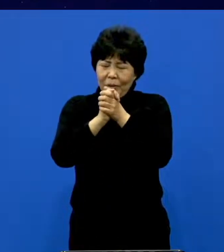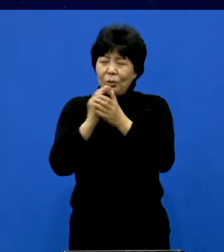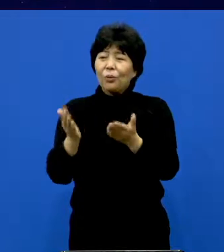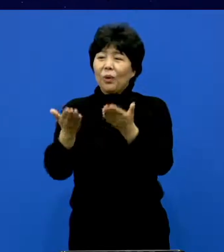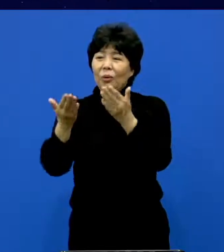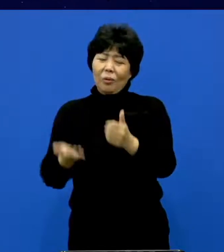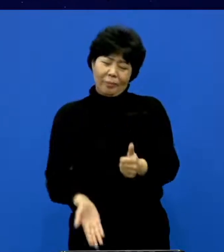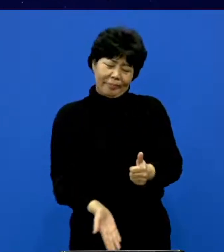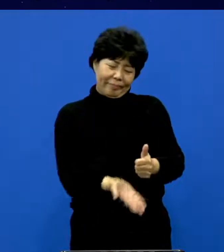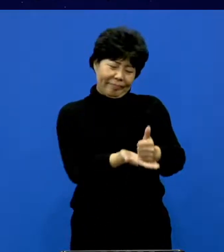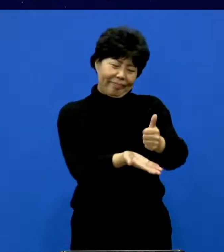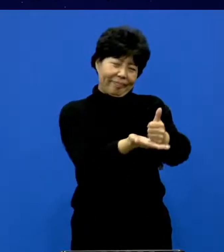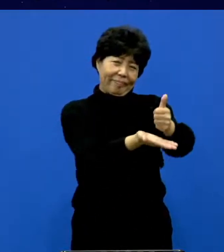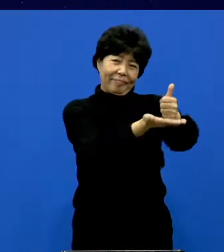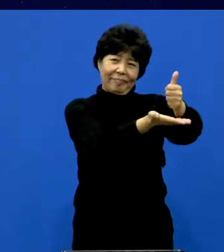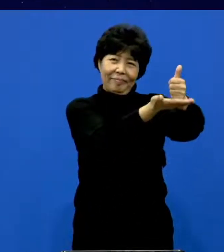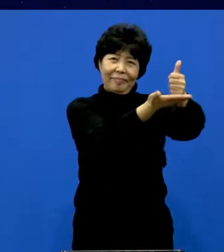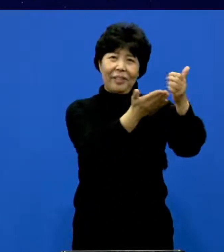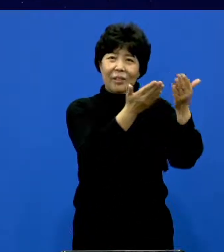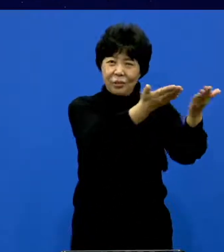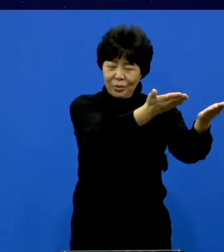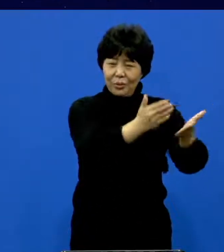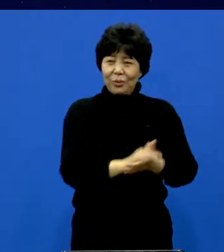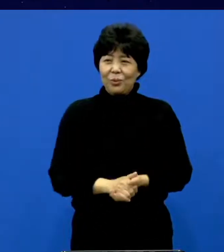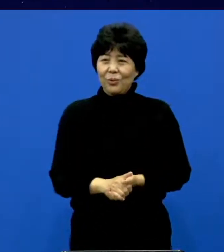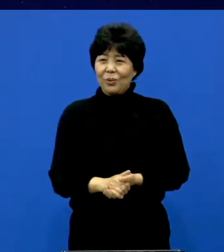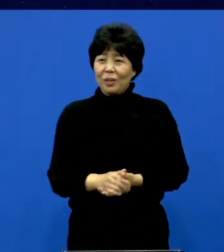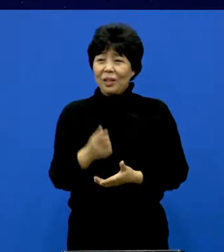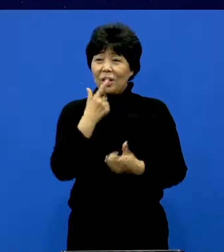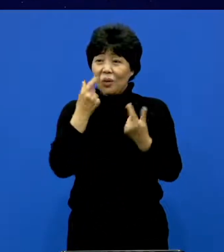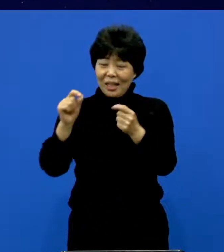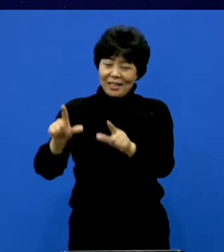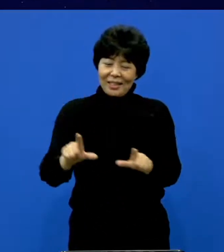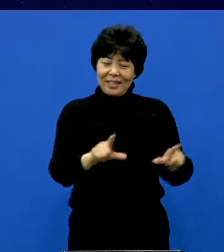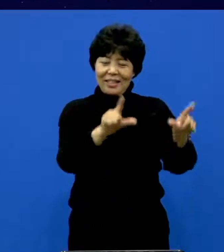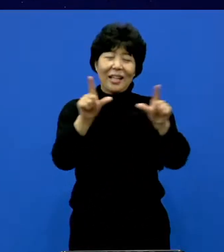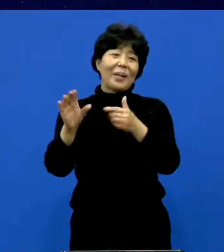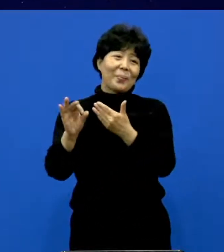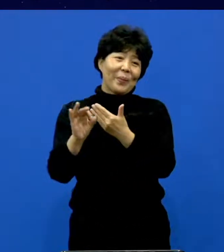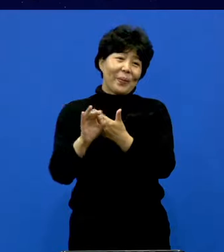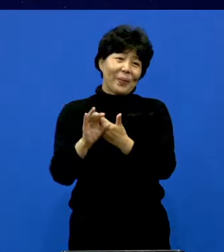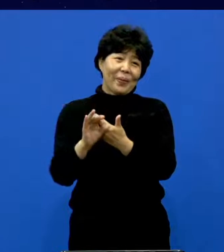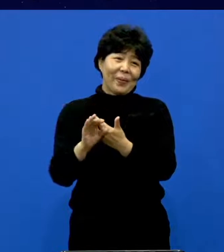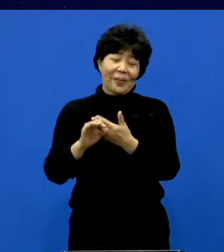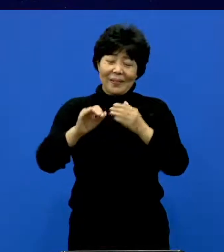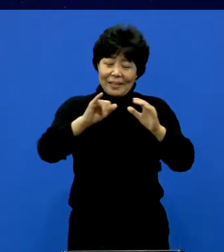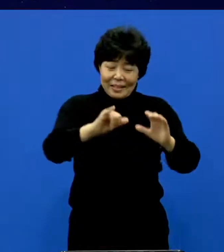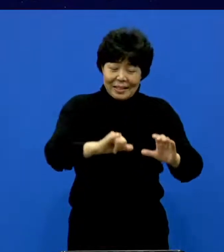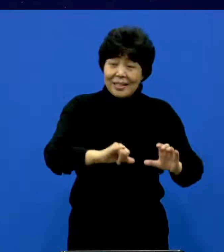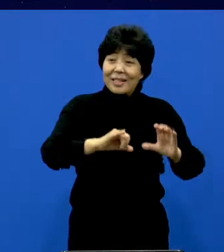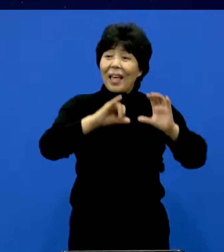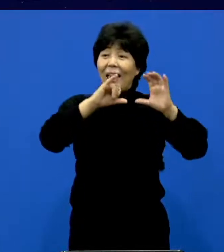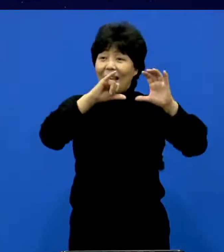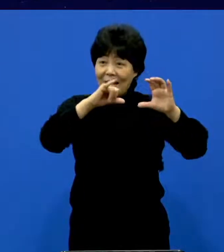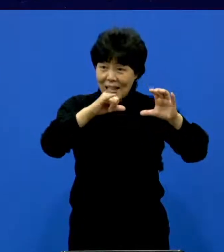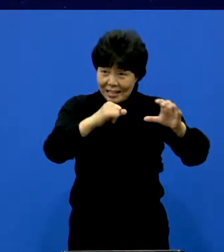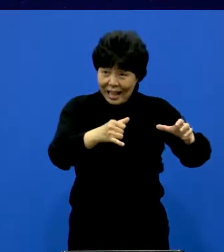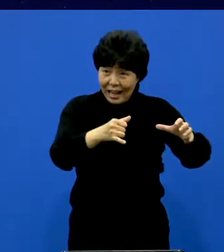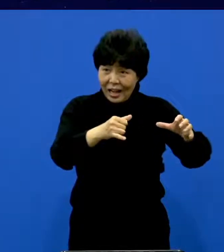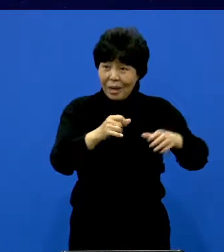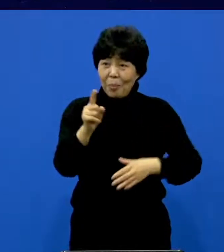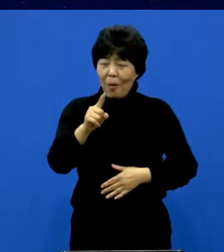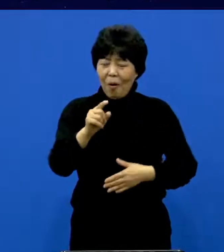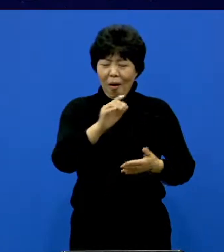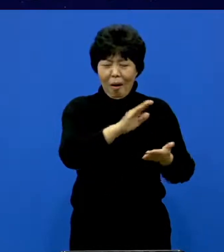칭찬만 해주고, 이 삶을 살 수만 있다면 우리 세상은 우리의 삶을 통하여